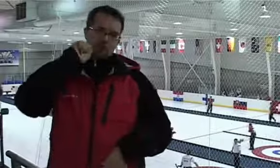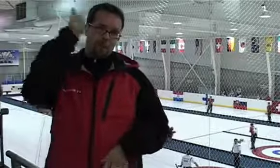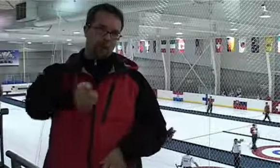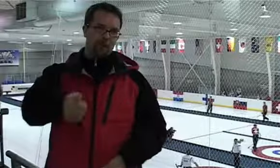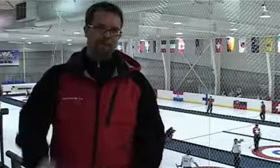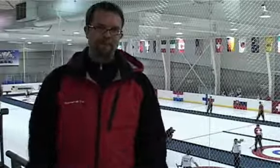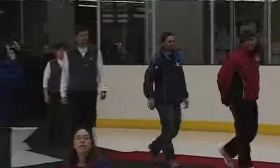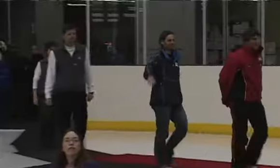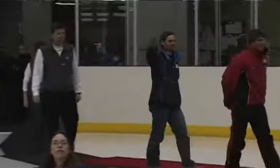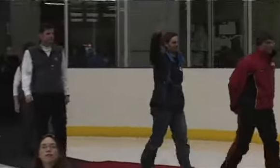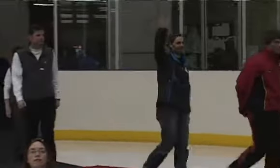uns morgen wieder.